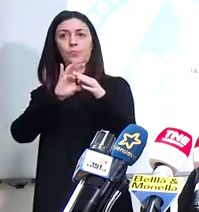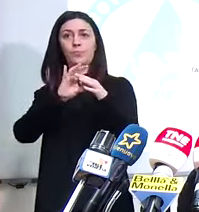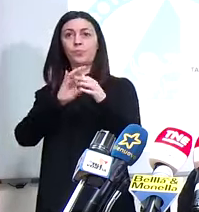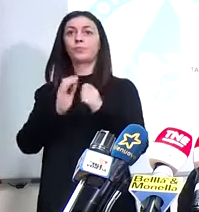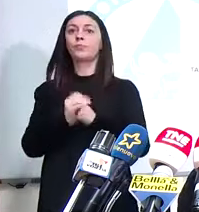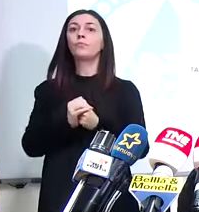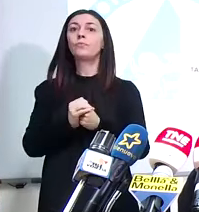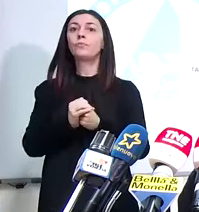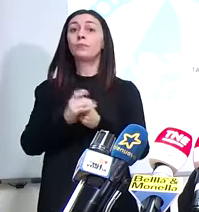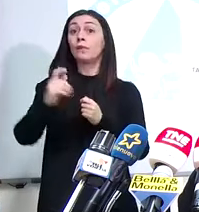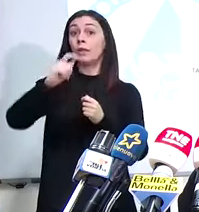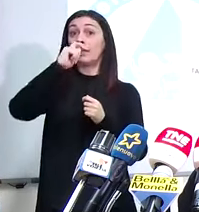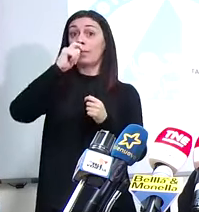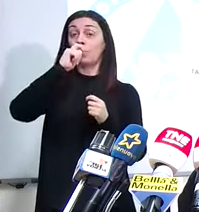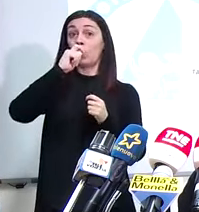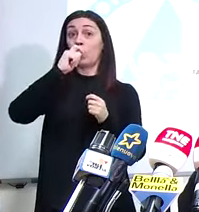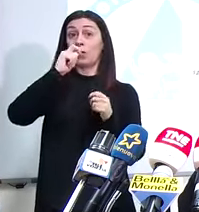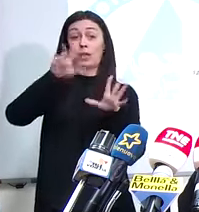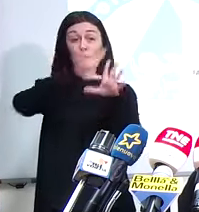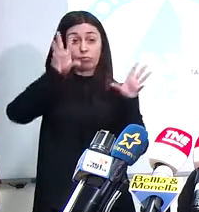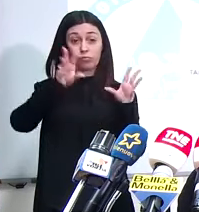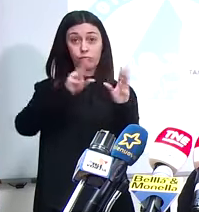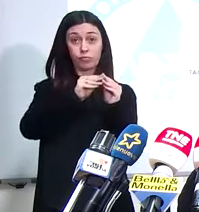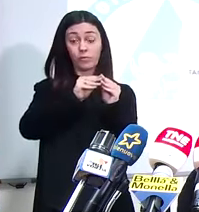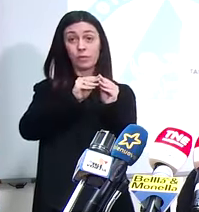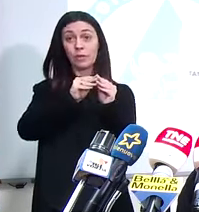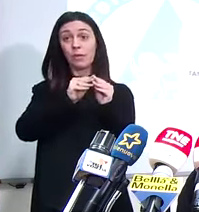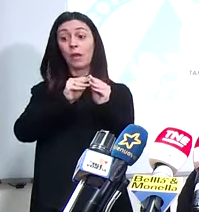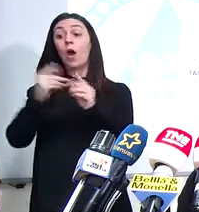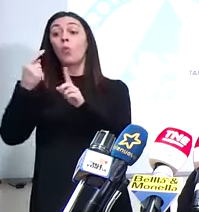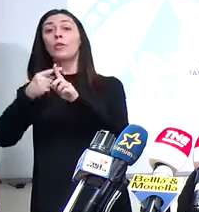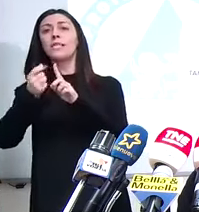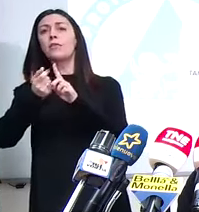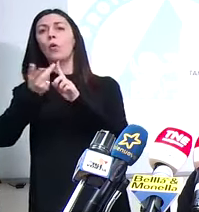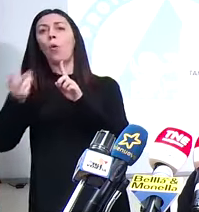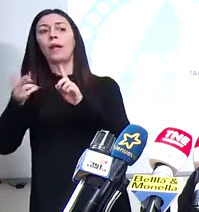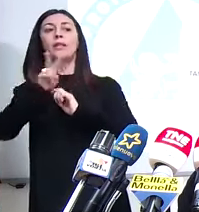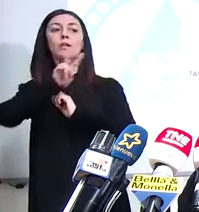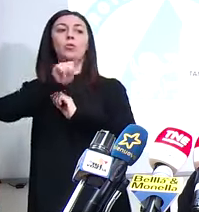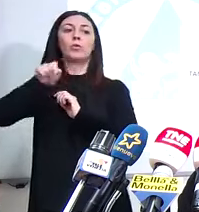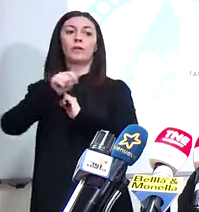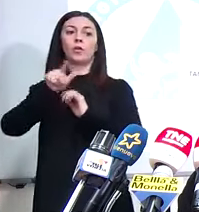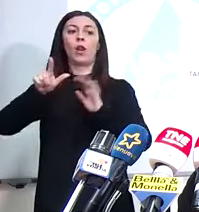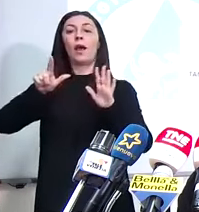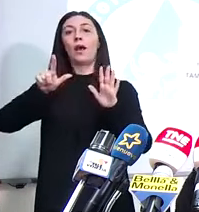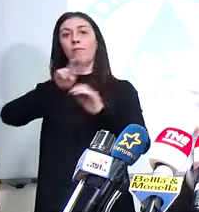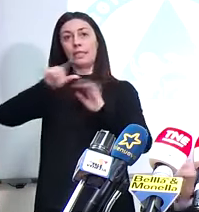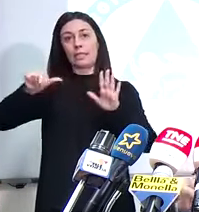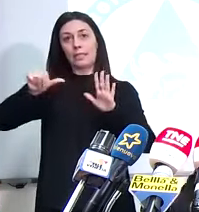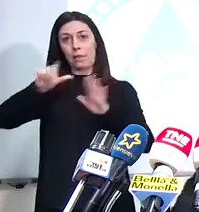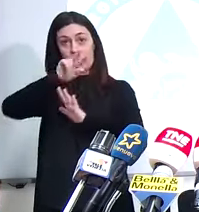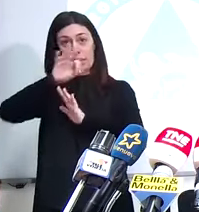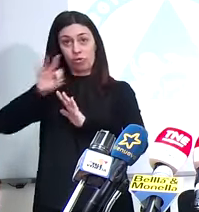di tamponi positivi sui 30 31 mila 277